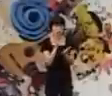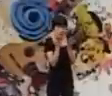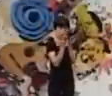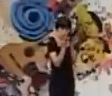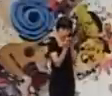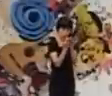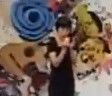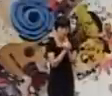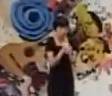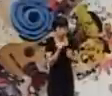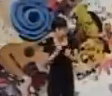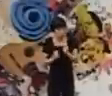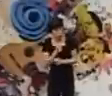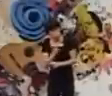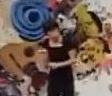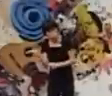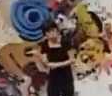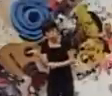咁啊，